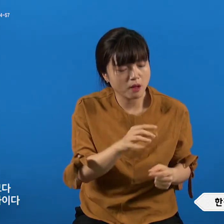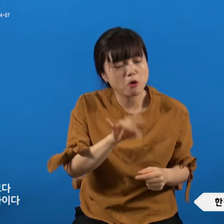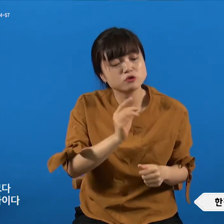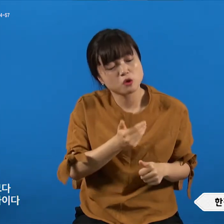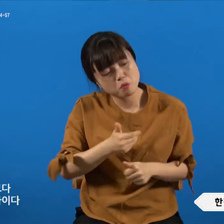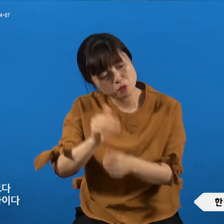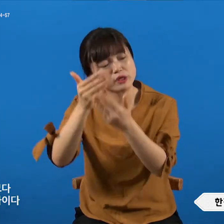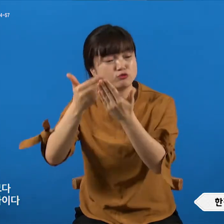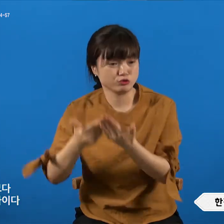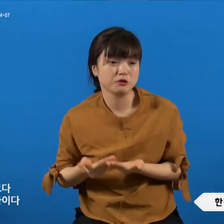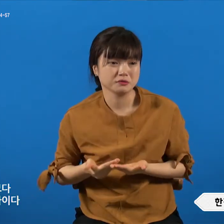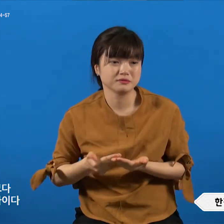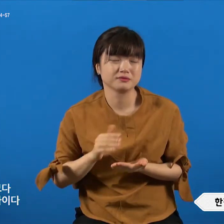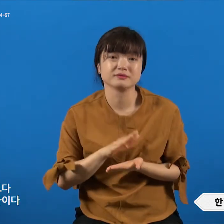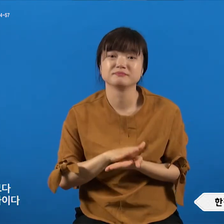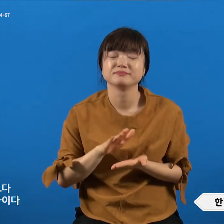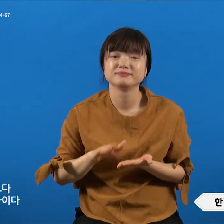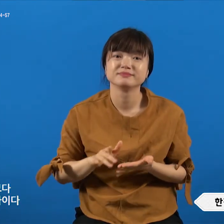보내셨나이다.